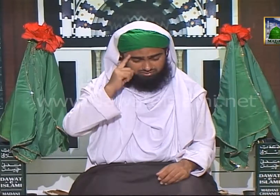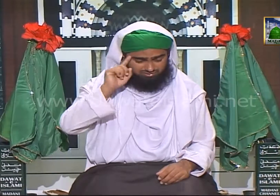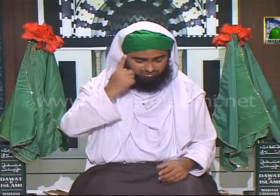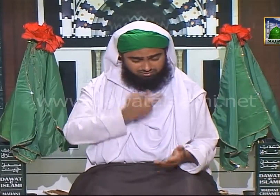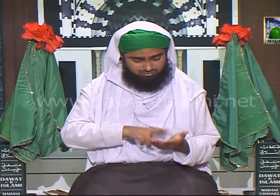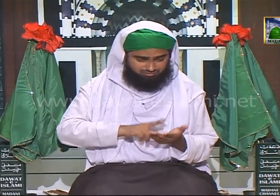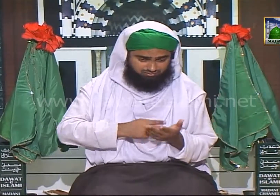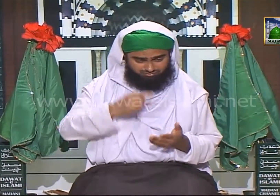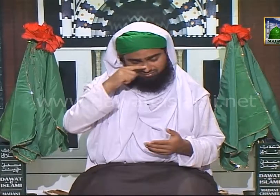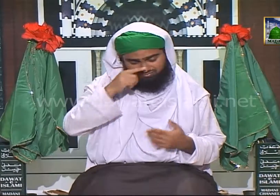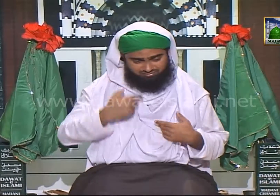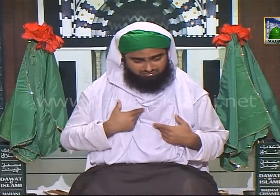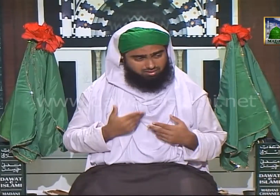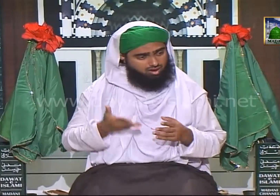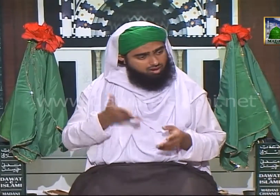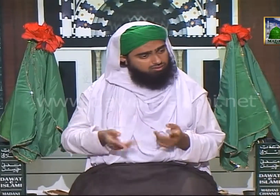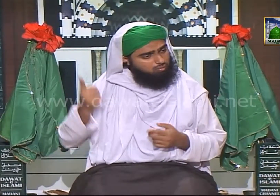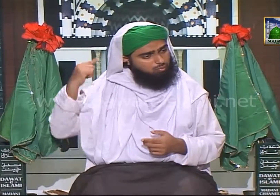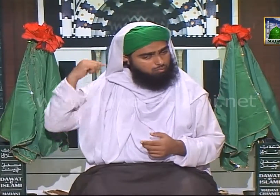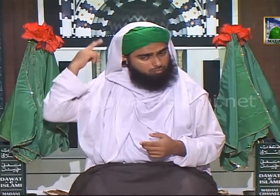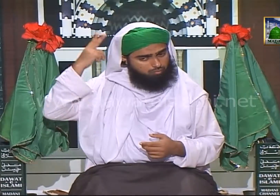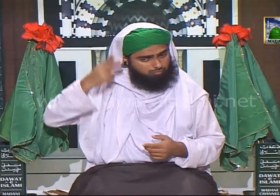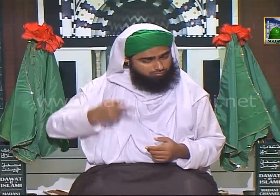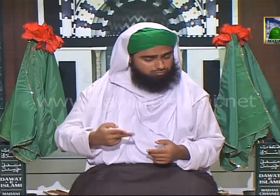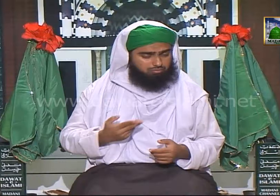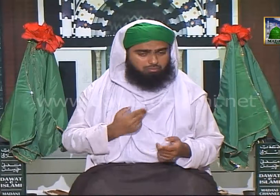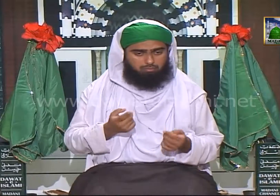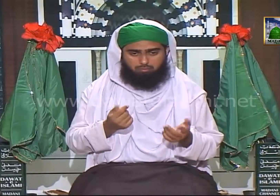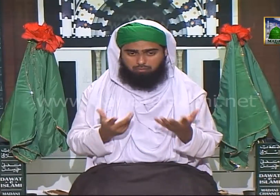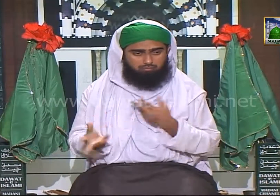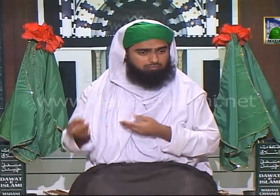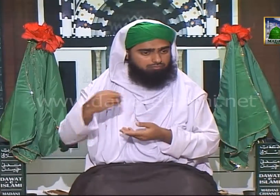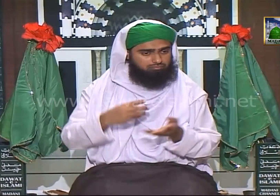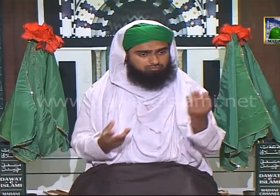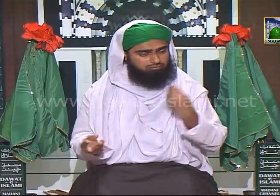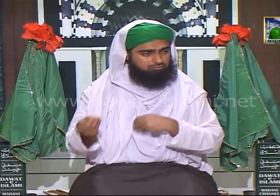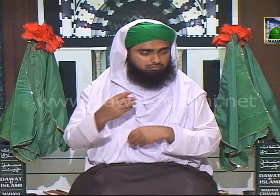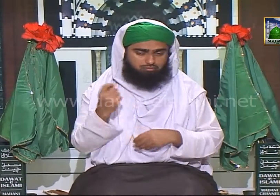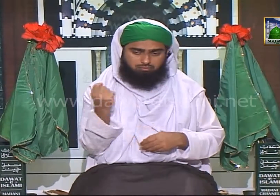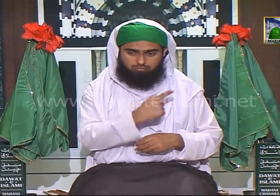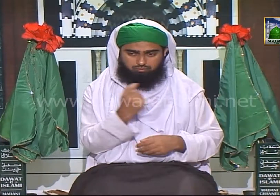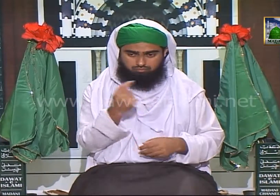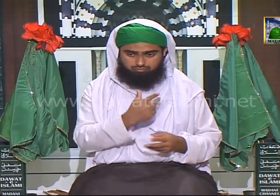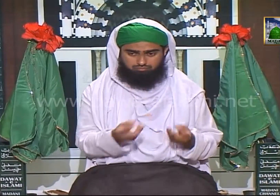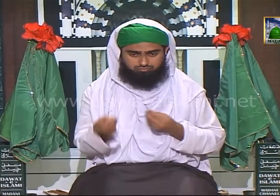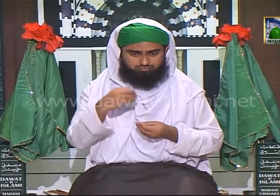جاری ہیں, بڑے بے چین ہیں, شرمسار ہیں کہ آج تک میں بیت المال سے وظیفہ لیتا رہا, حالانکہ وہ حلال ہے, ناجائز نہیں. خوب